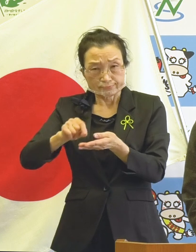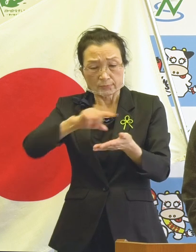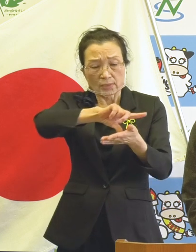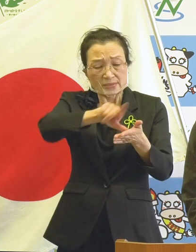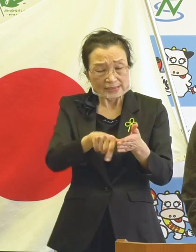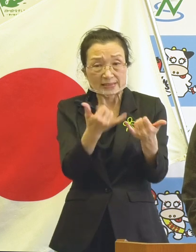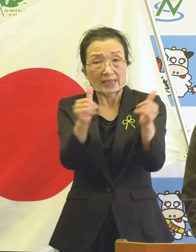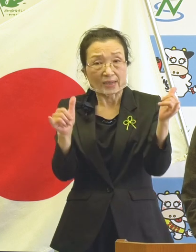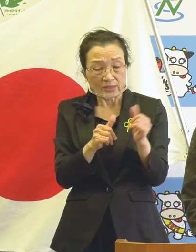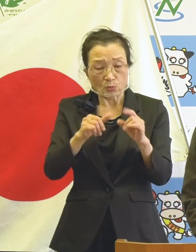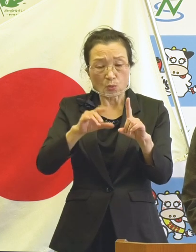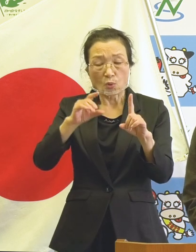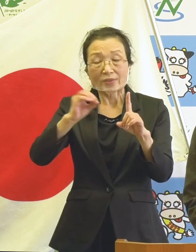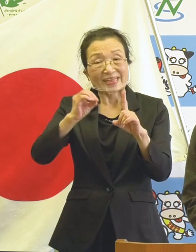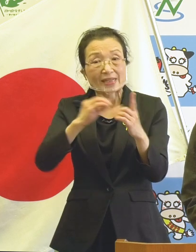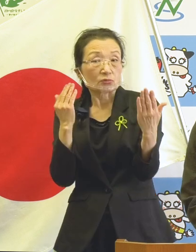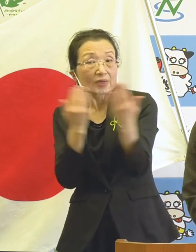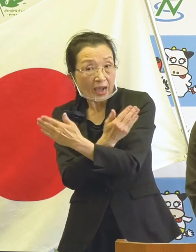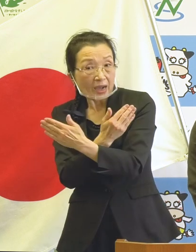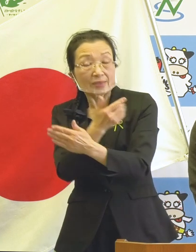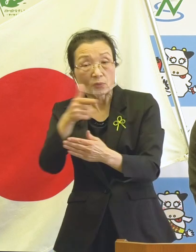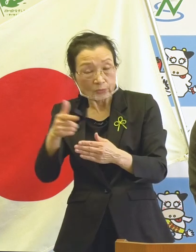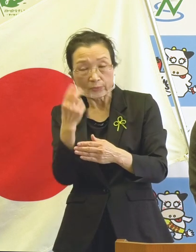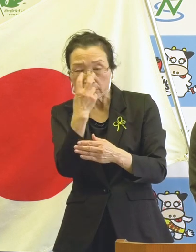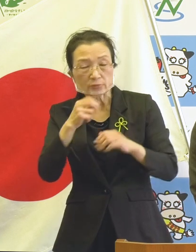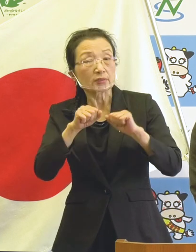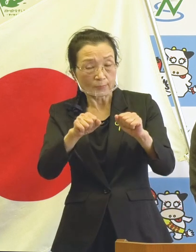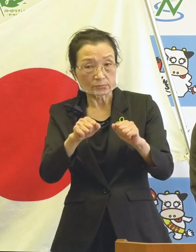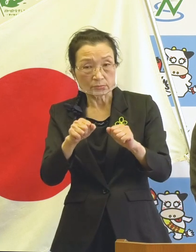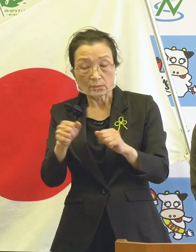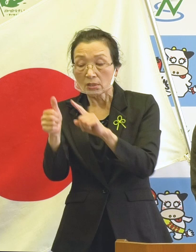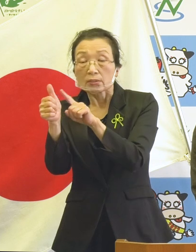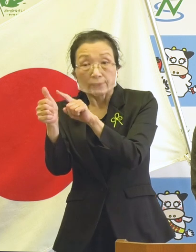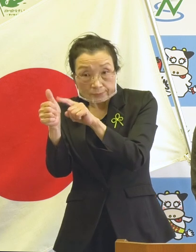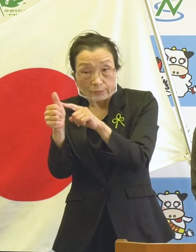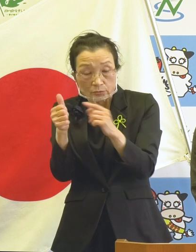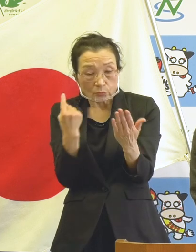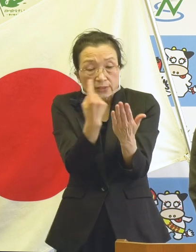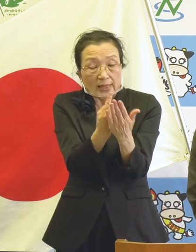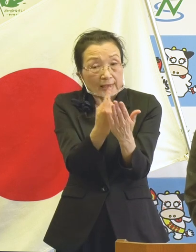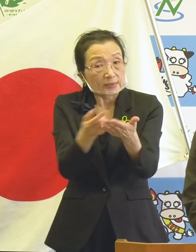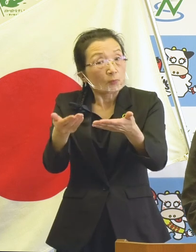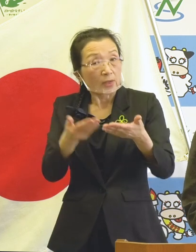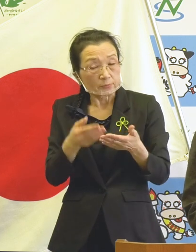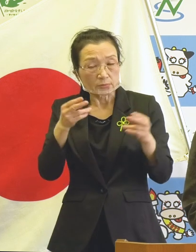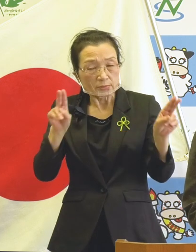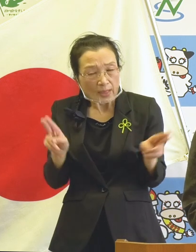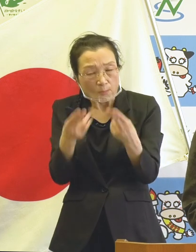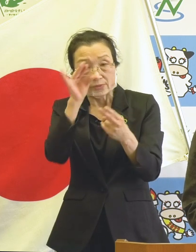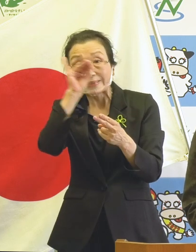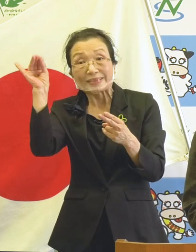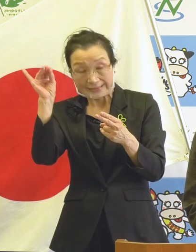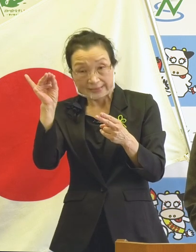デジタル化について検討してまいります。岡田氏もですね、この有識者会議に参加をしていただきますので、その専門的な知識